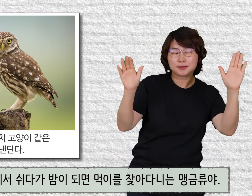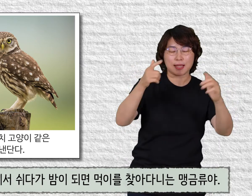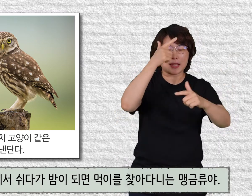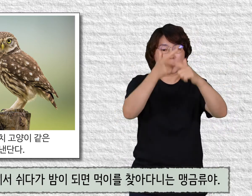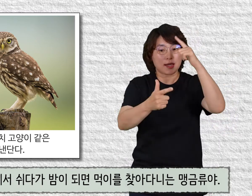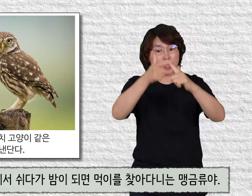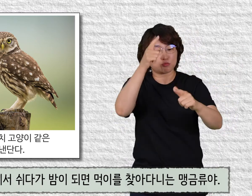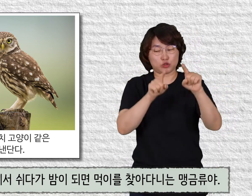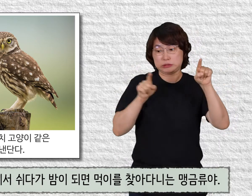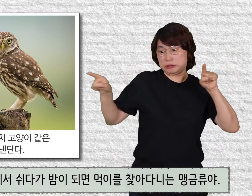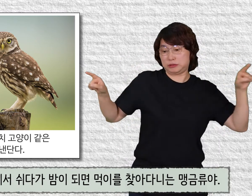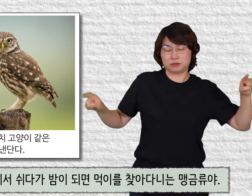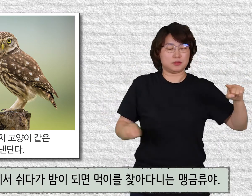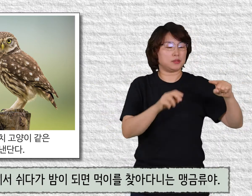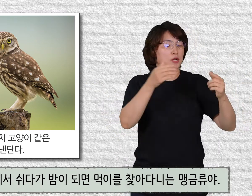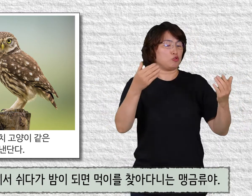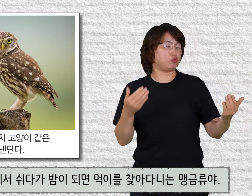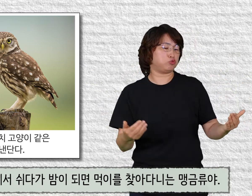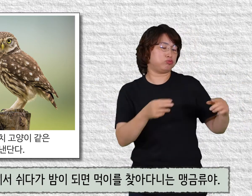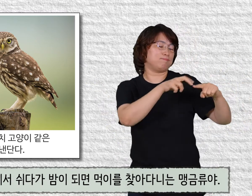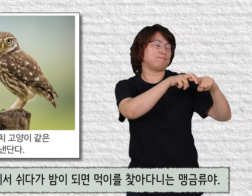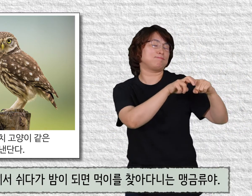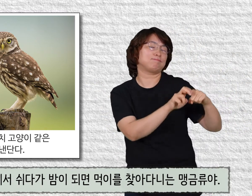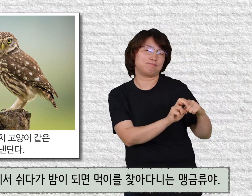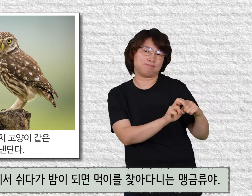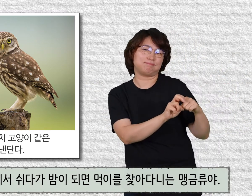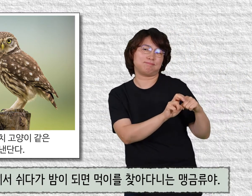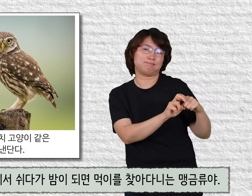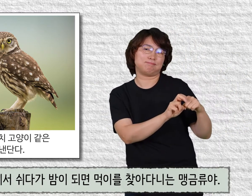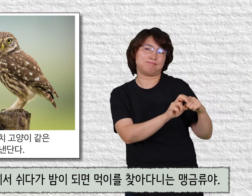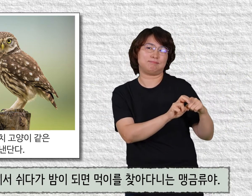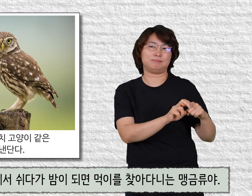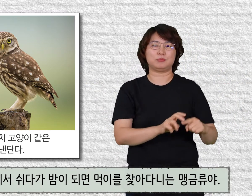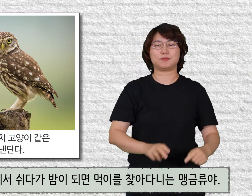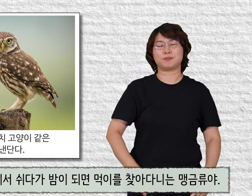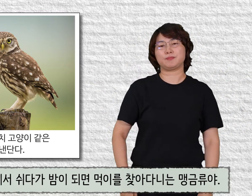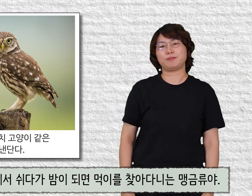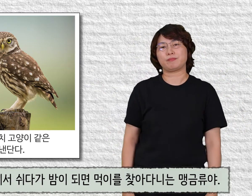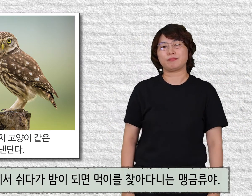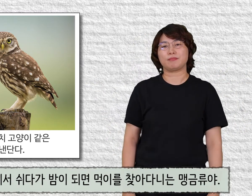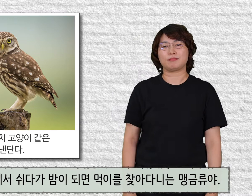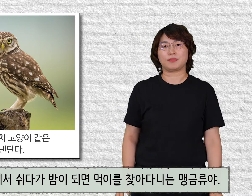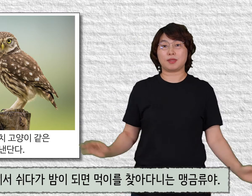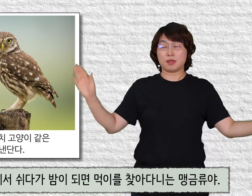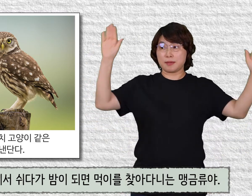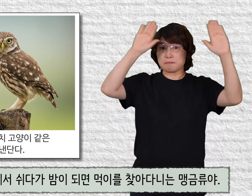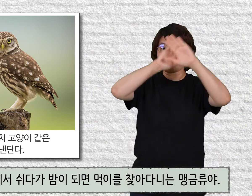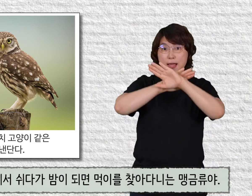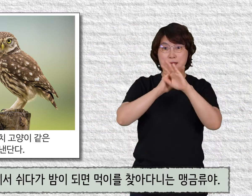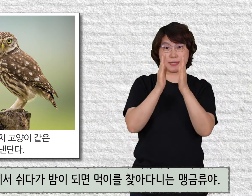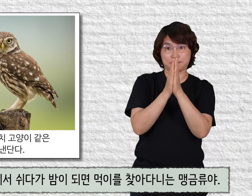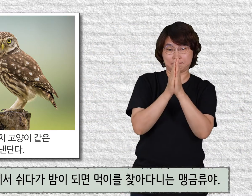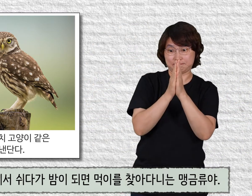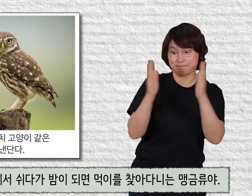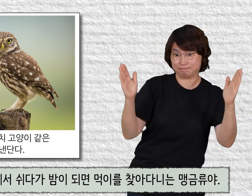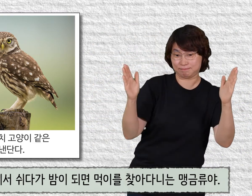낮에는 나뭇가지에서 쉬다가 밤이 되면 먹이를 찾아다니는 맹금류야.